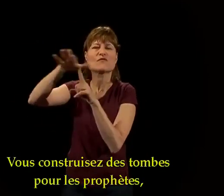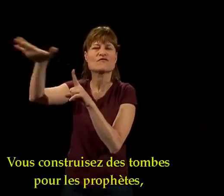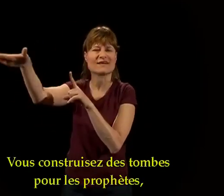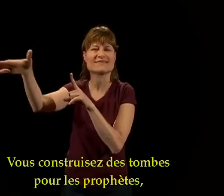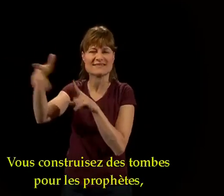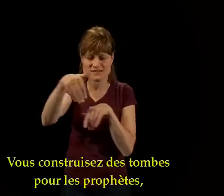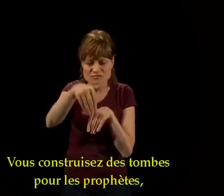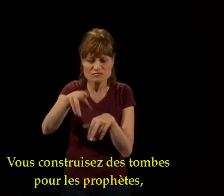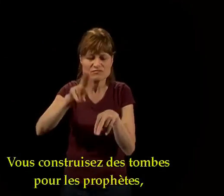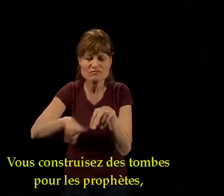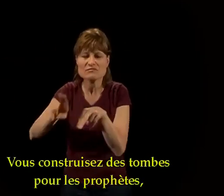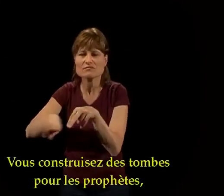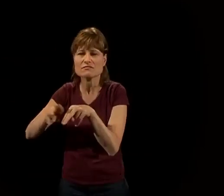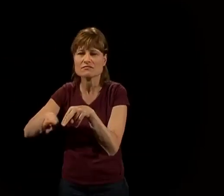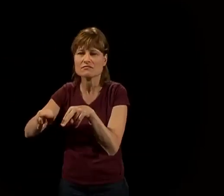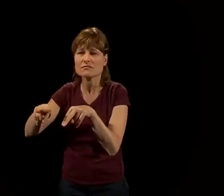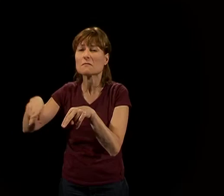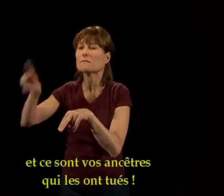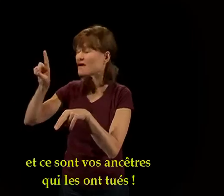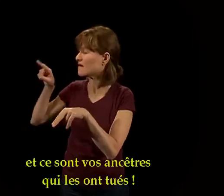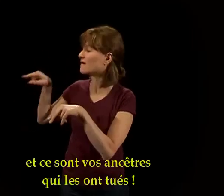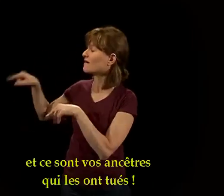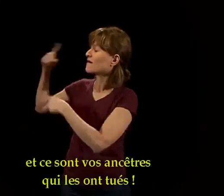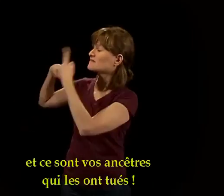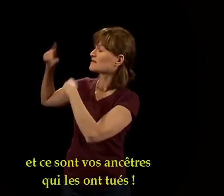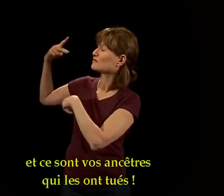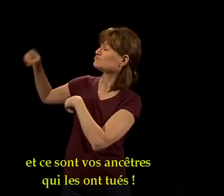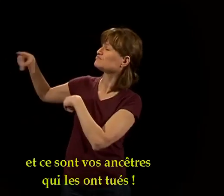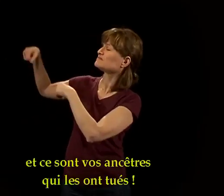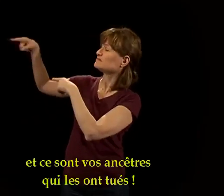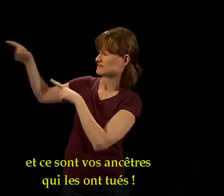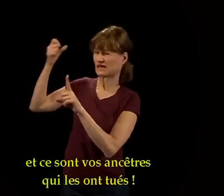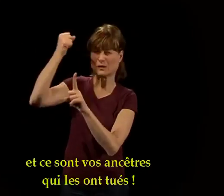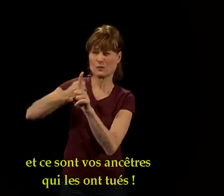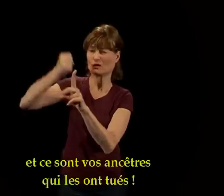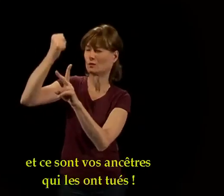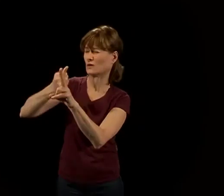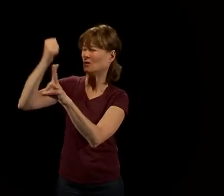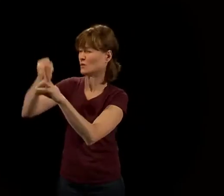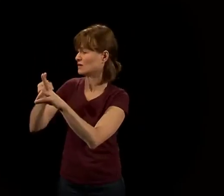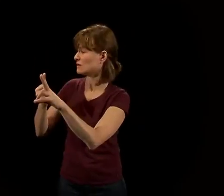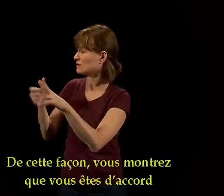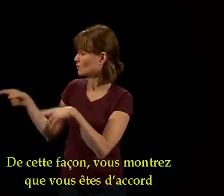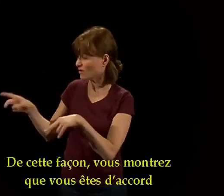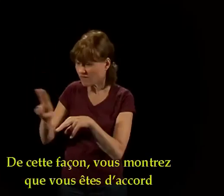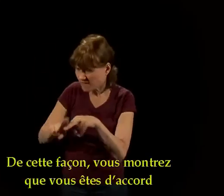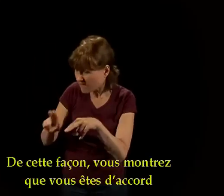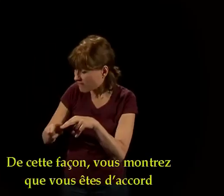des tombes pour les prophètes, et ce sont vos ancêtres qui les ont tués. De cette façon,